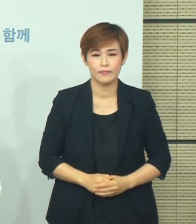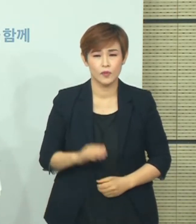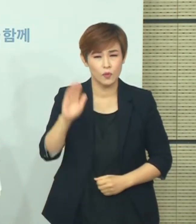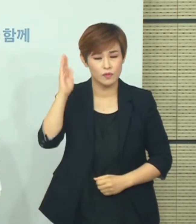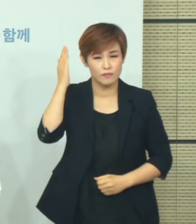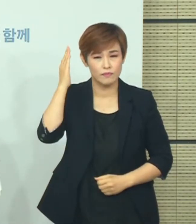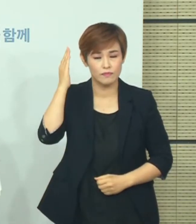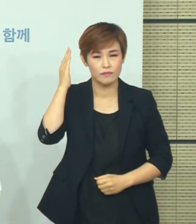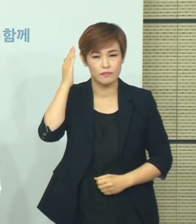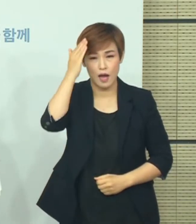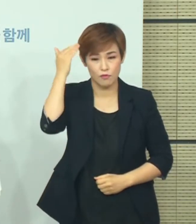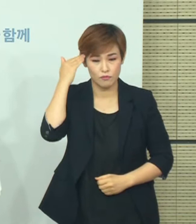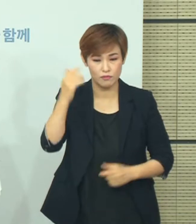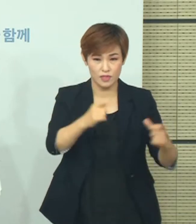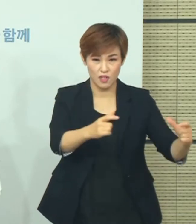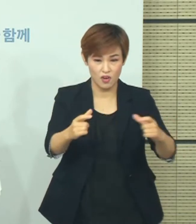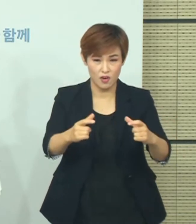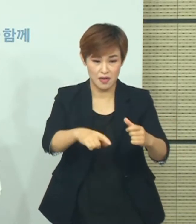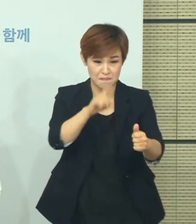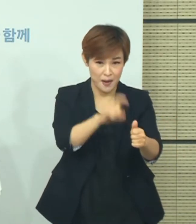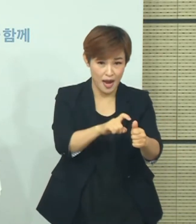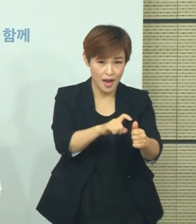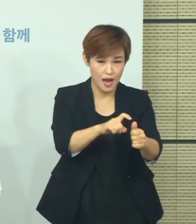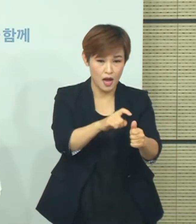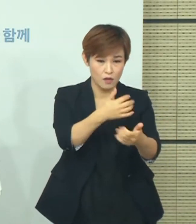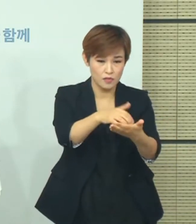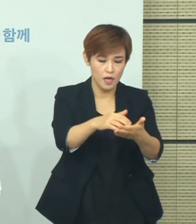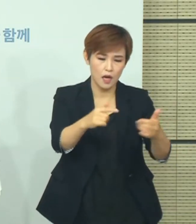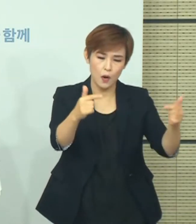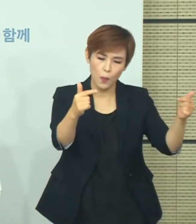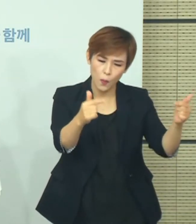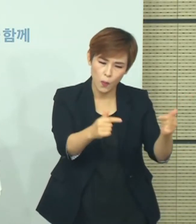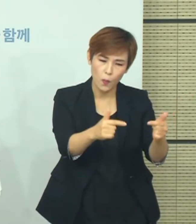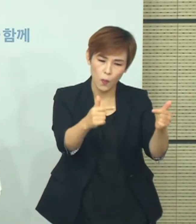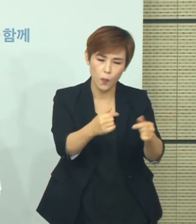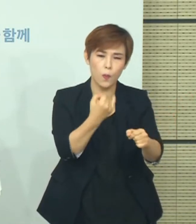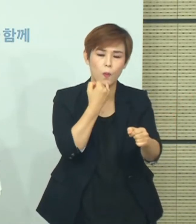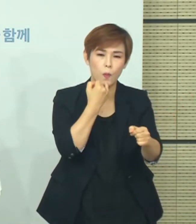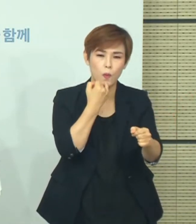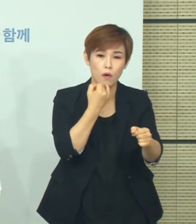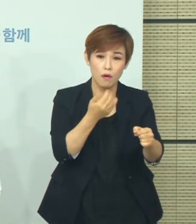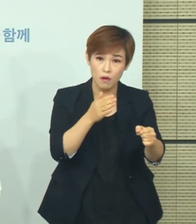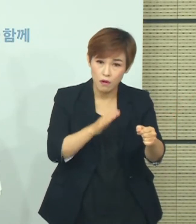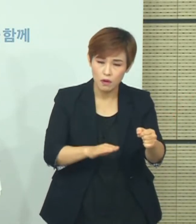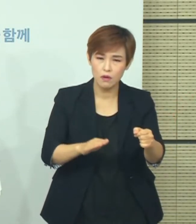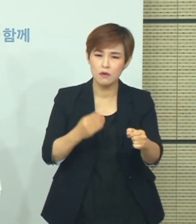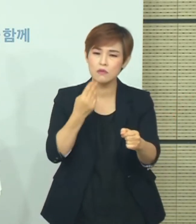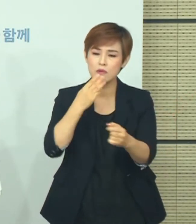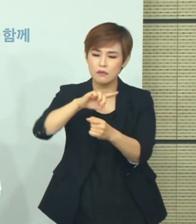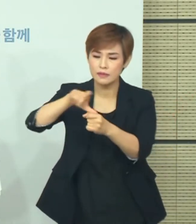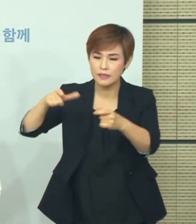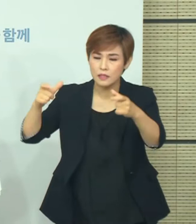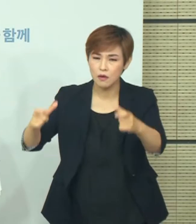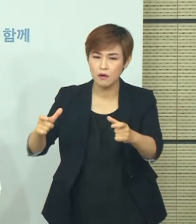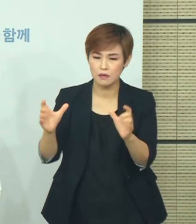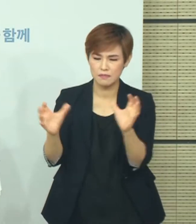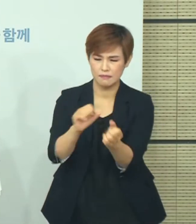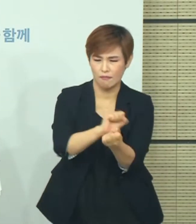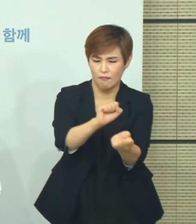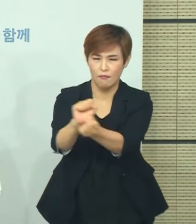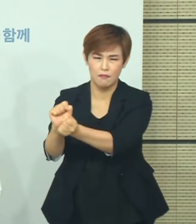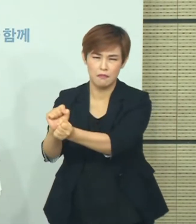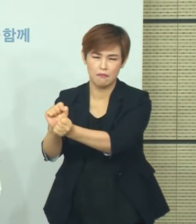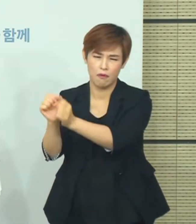최근 국내의 지역사회 감염은 비교적 안정적으로 억제되고 있으나 수도권에서의 집단 감염이